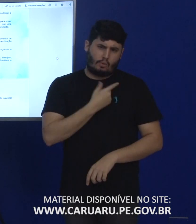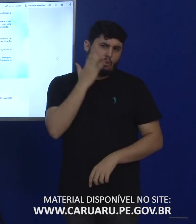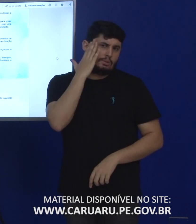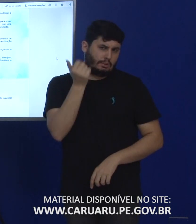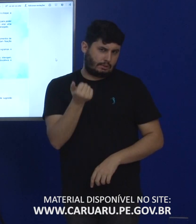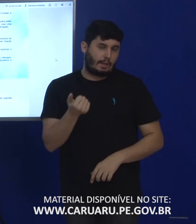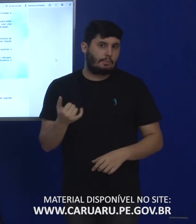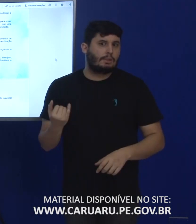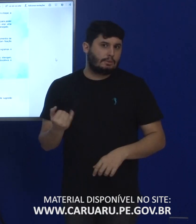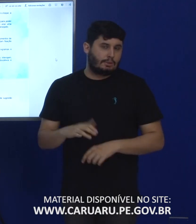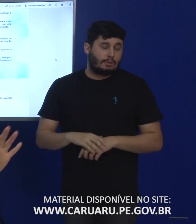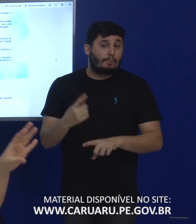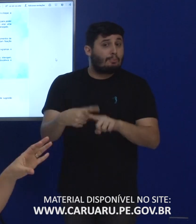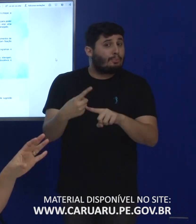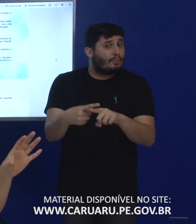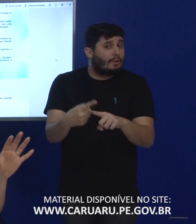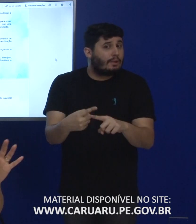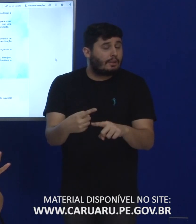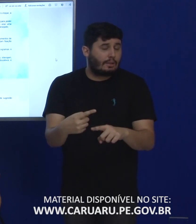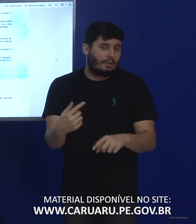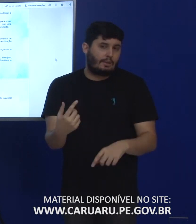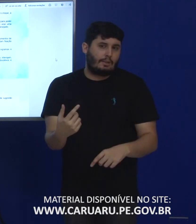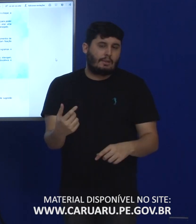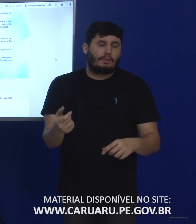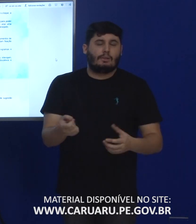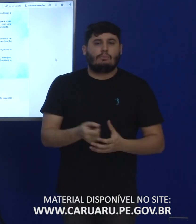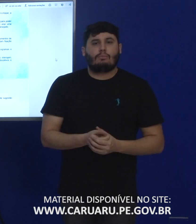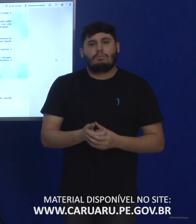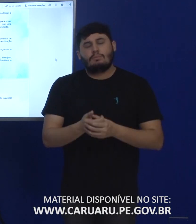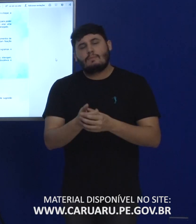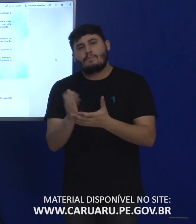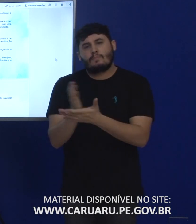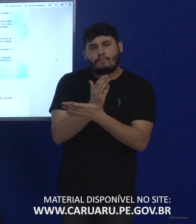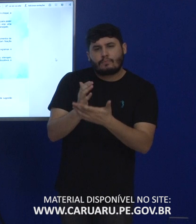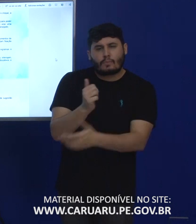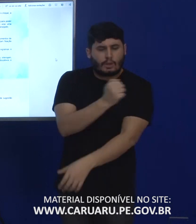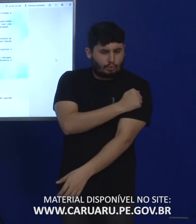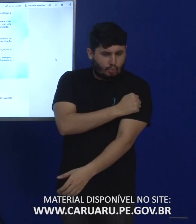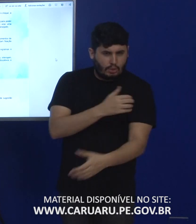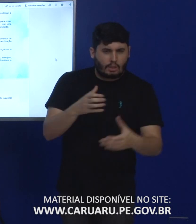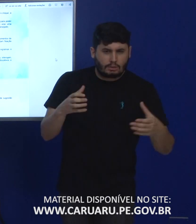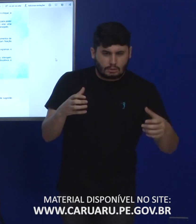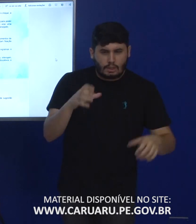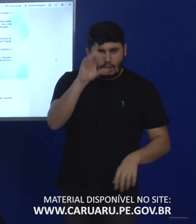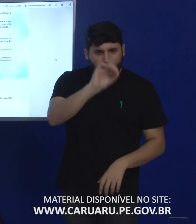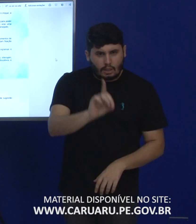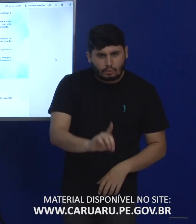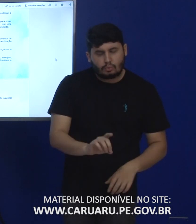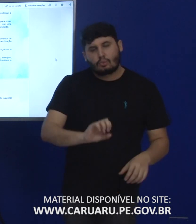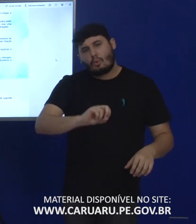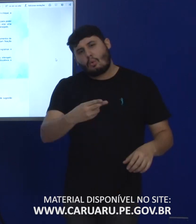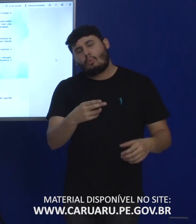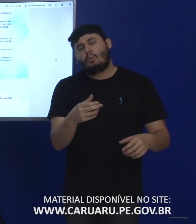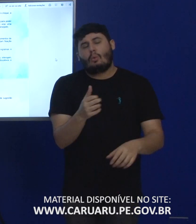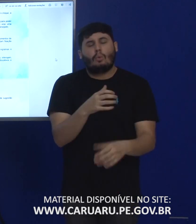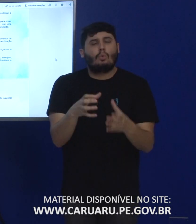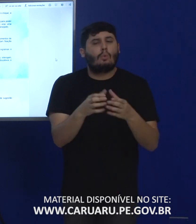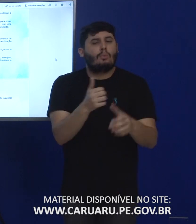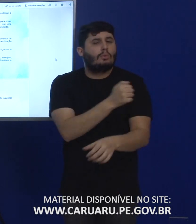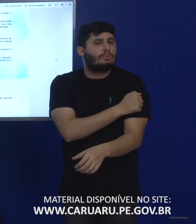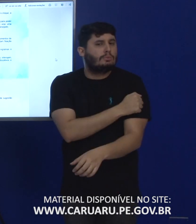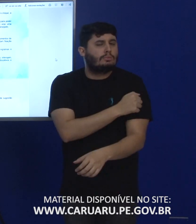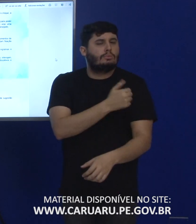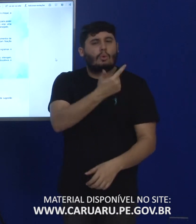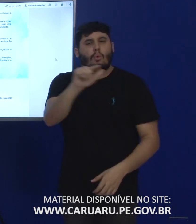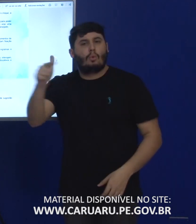nossos estudantes típicos, né, dentro de um desenvolvimento típico, e os nossos estudantes com deficiência já passavam muito